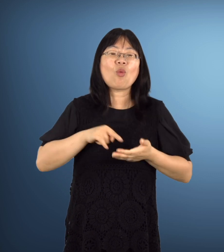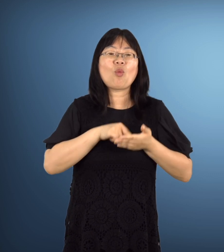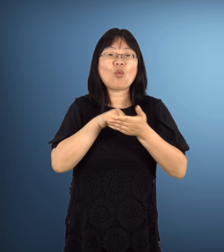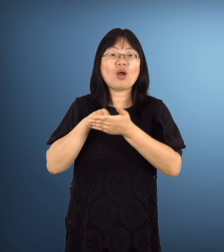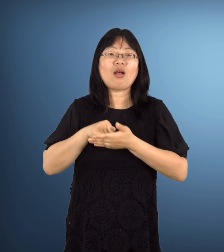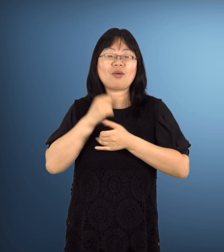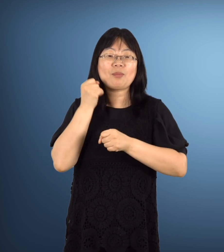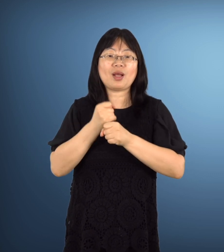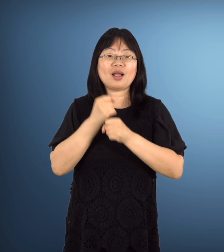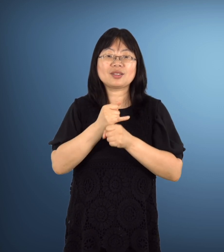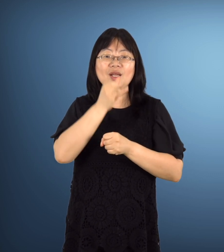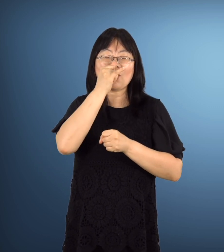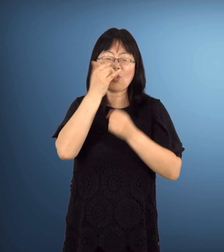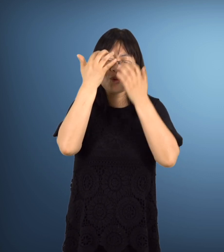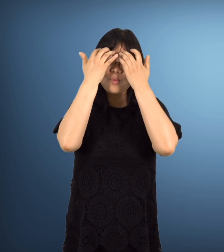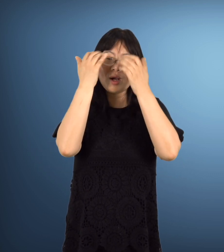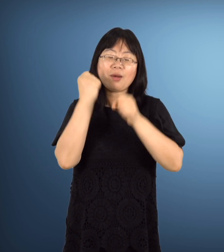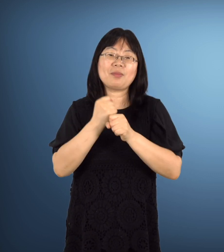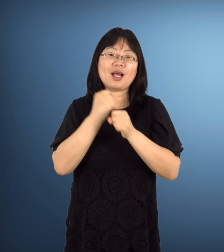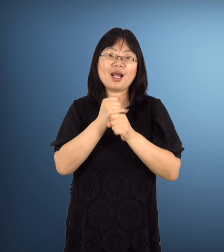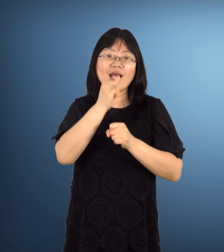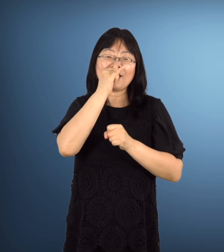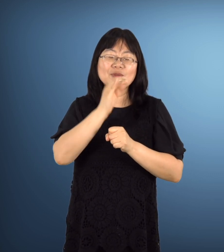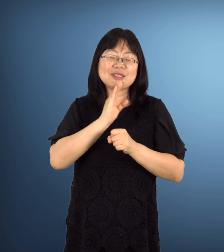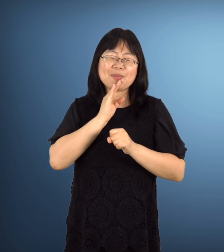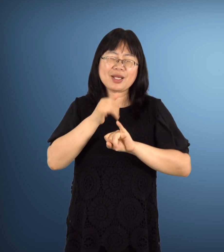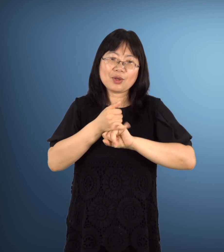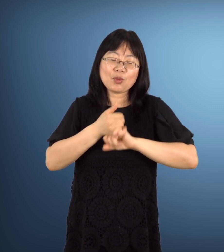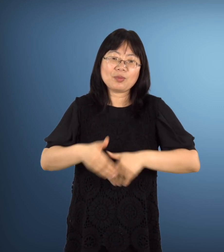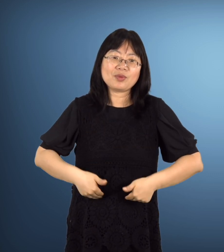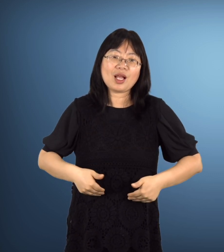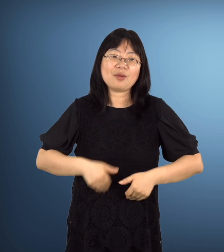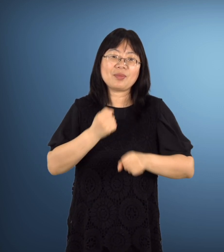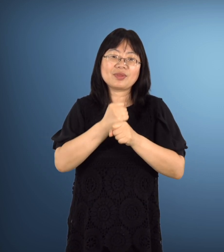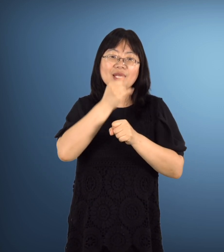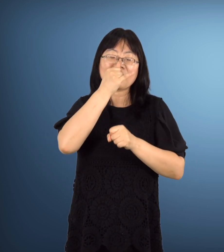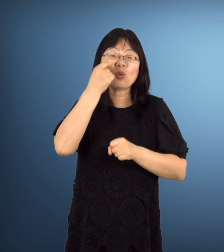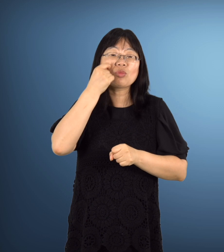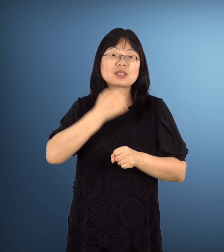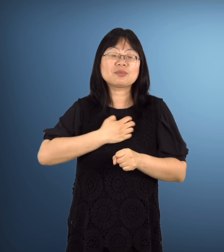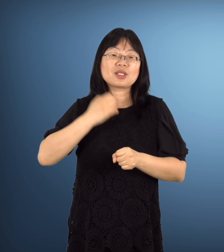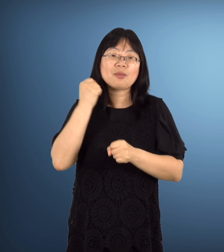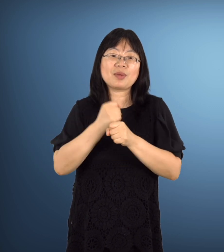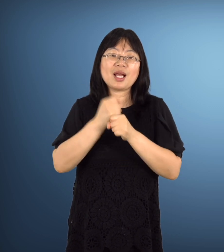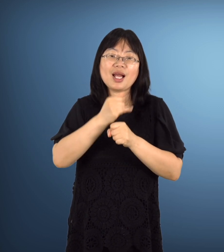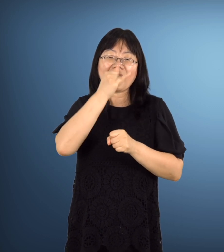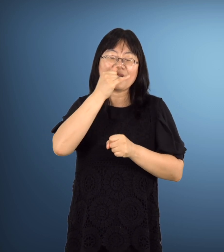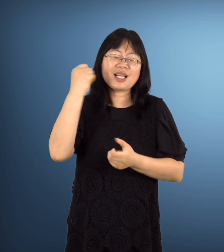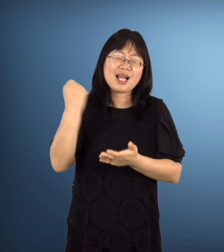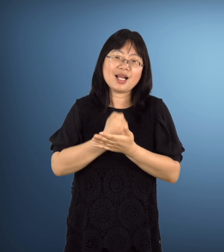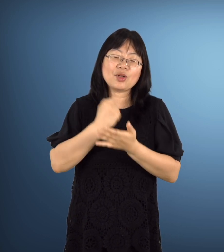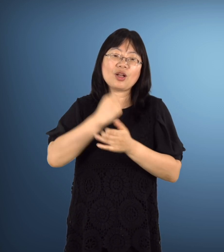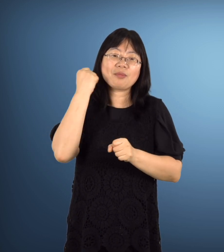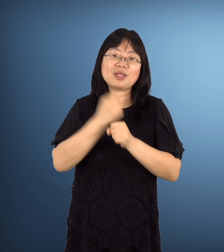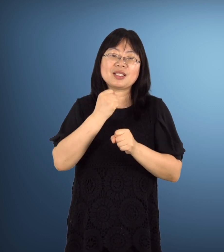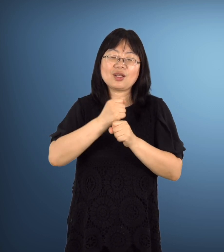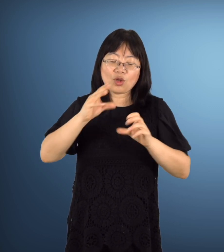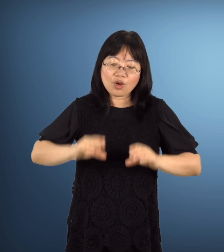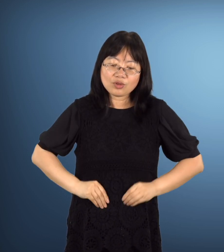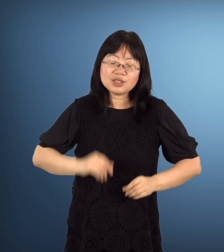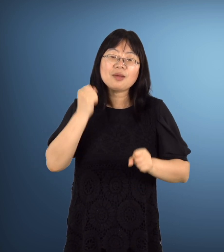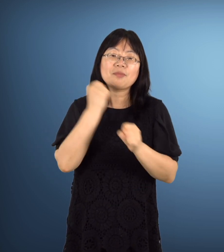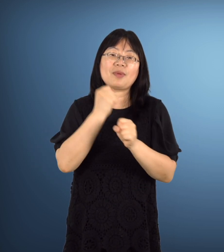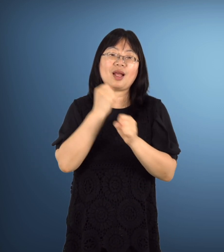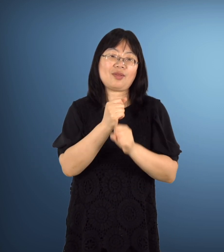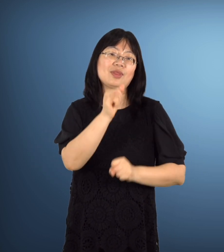외롭게 만들고 공고하게 만들고 철실하게 만들고 슬프게 만들고 절박하게 만들고 허기지게